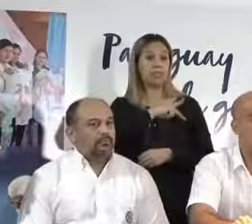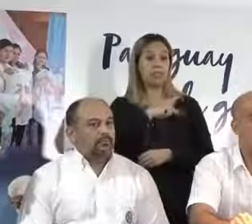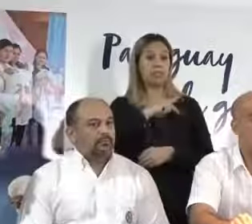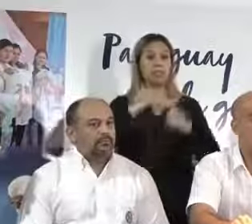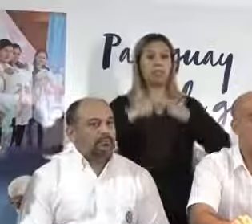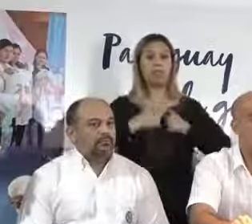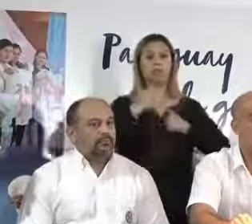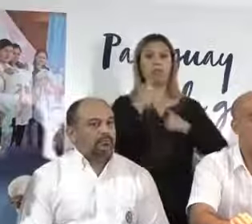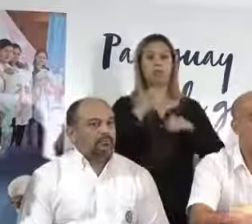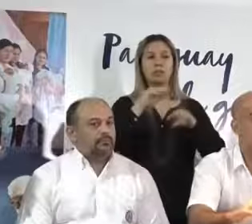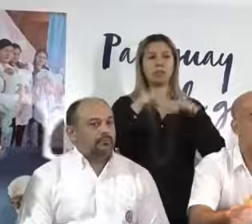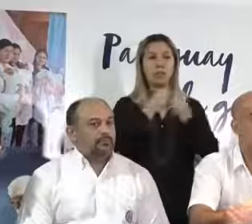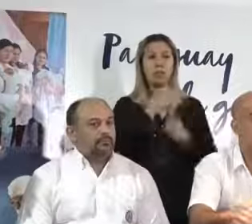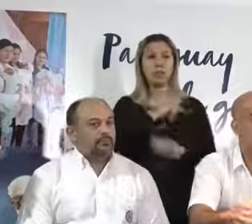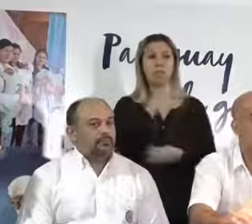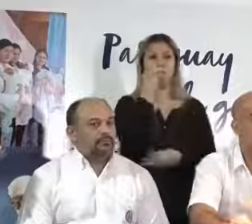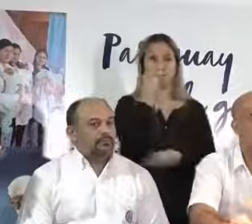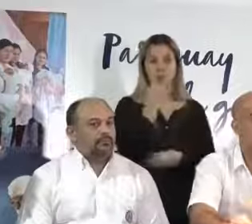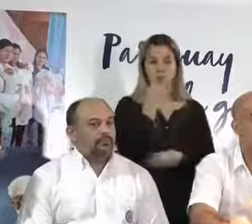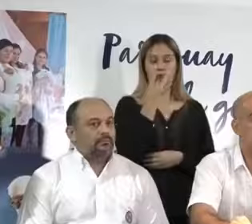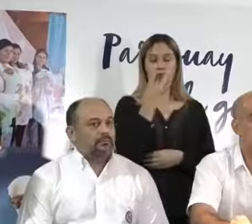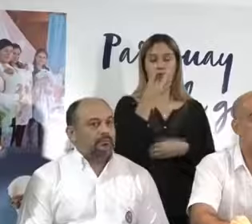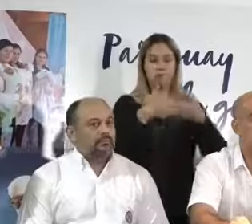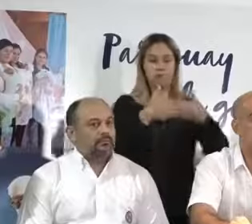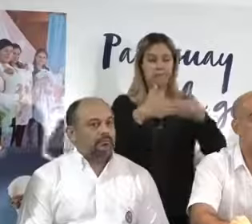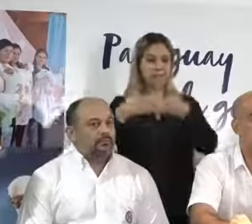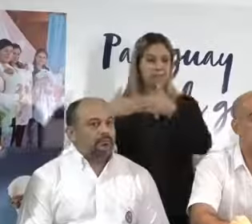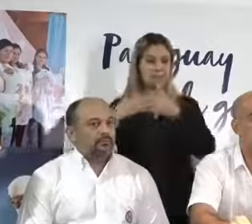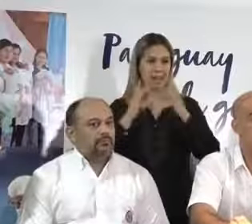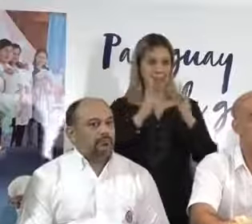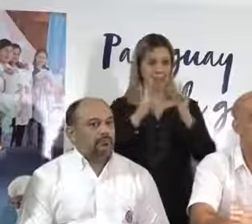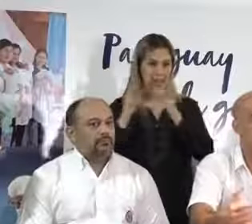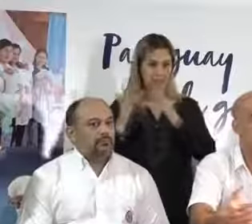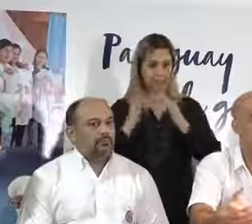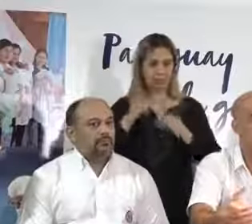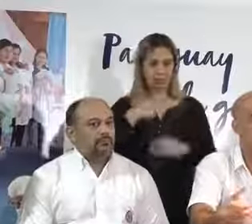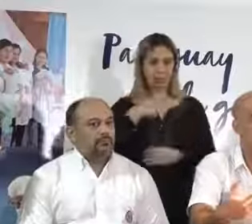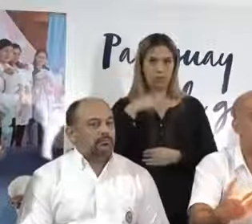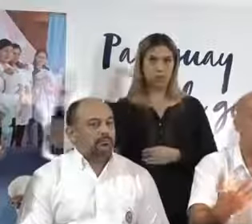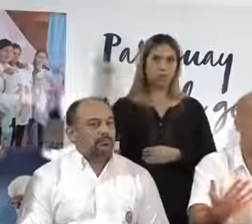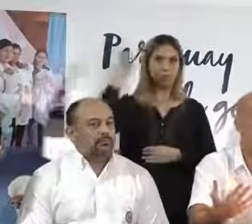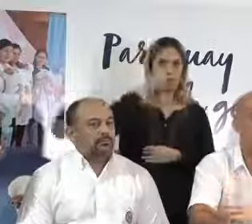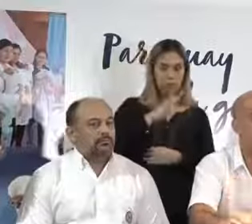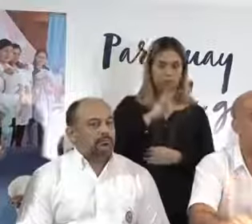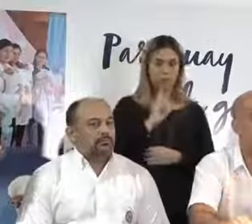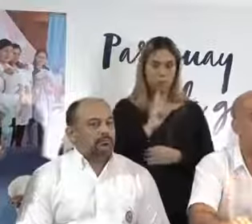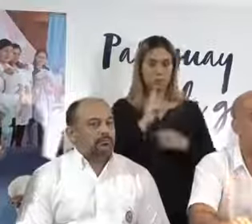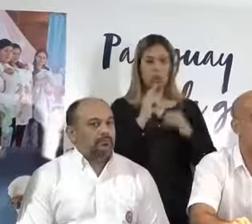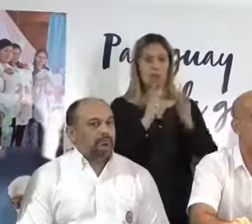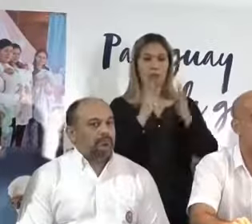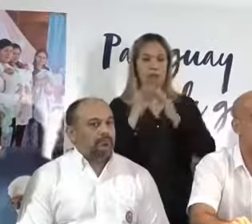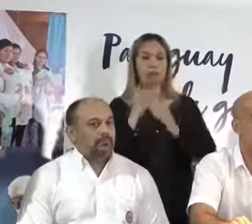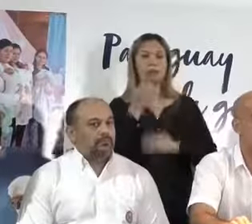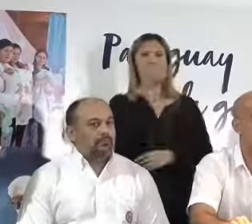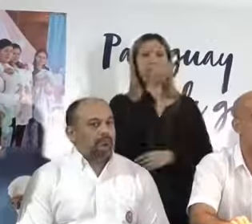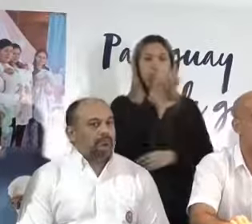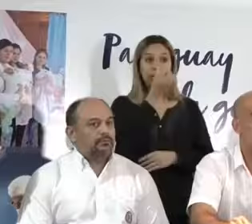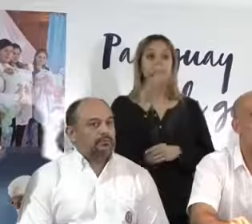8. Sabemos también que hay contactos alrededor de la persona, que son 6, y hay otros más que hay que ir